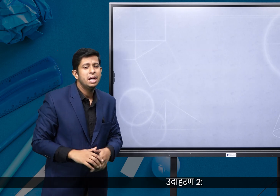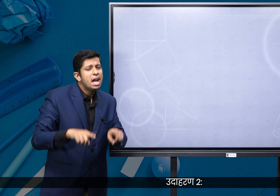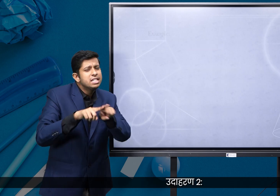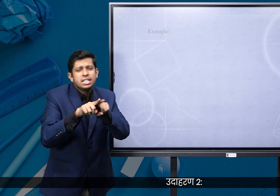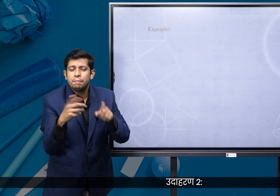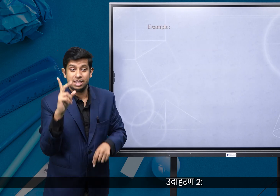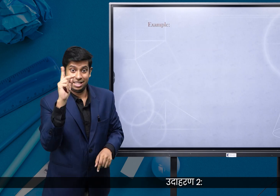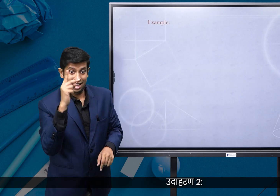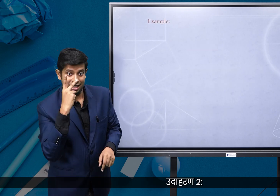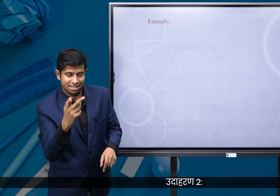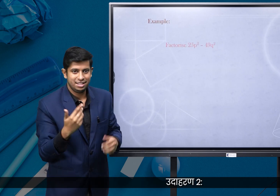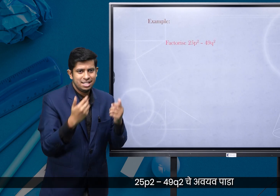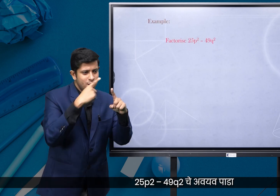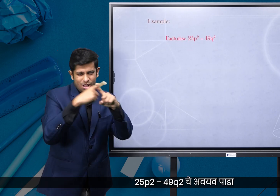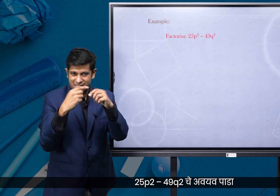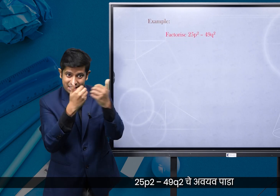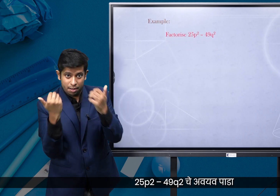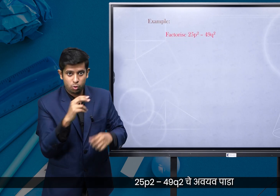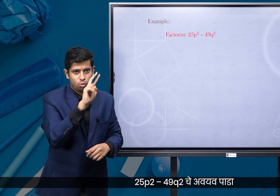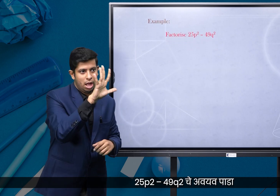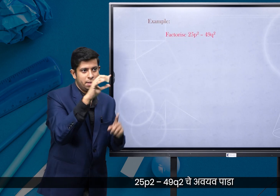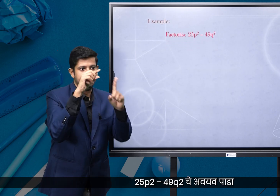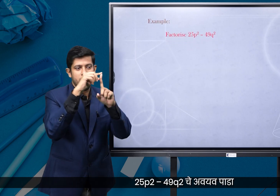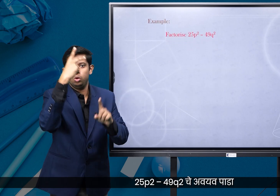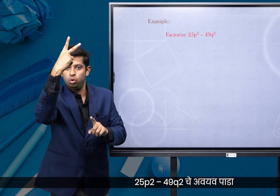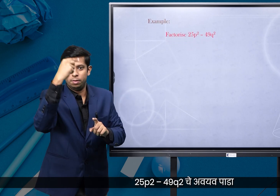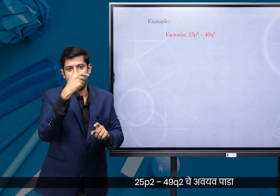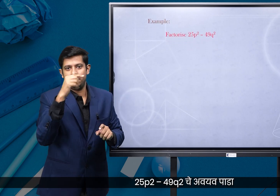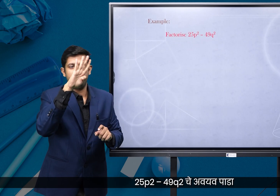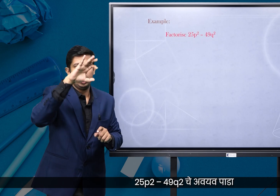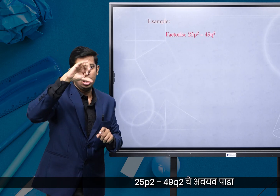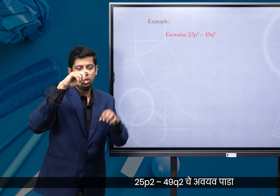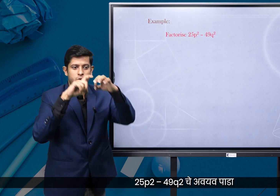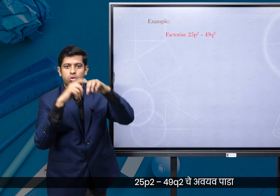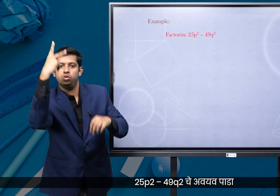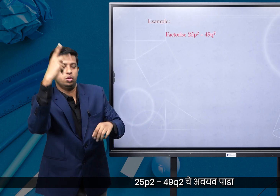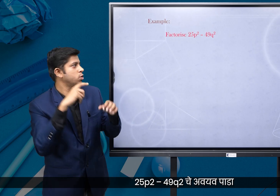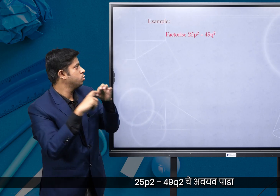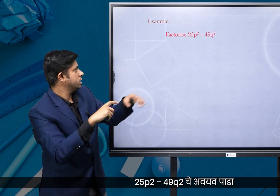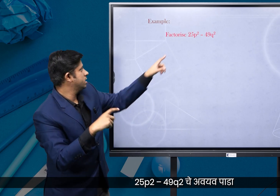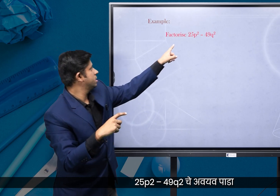उदाहरण 2: 25p वर्ग वजा 49q वर्गचे अवयव